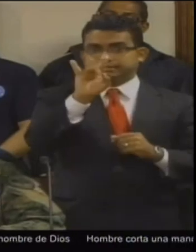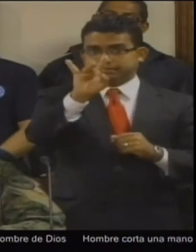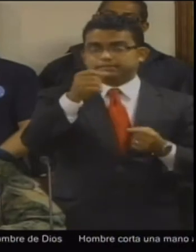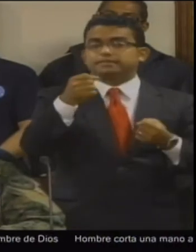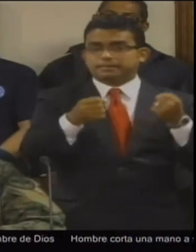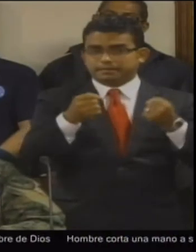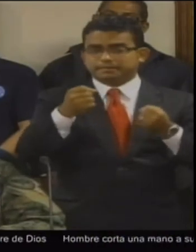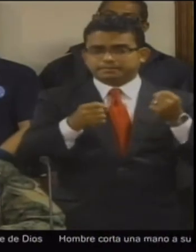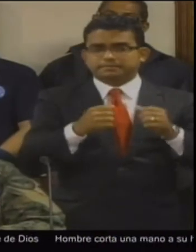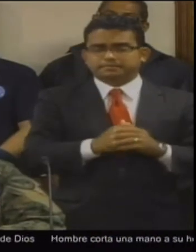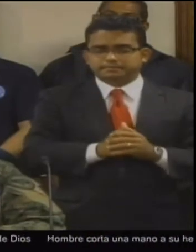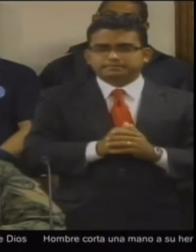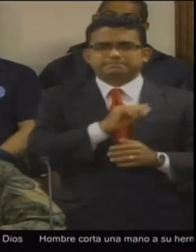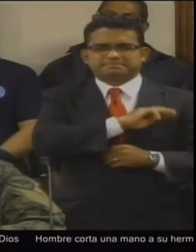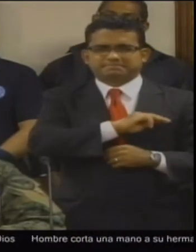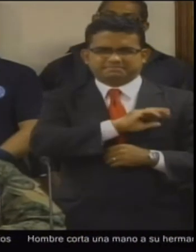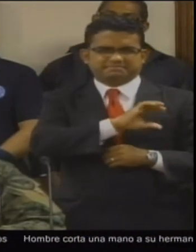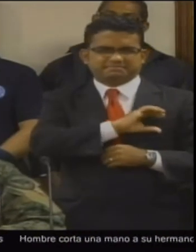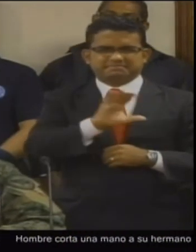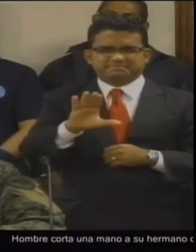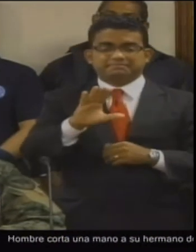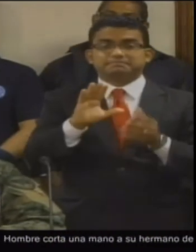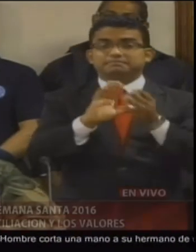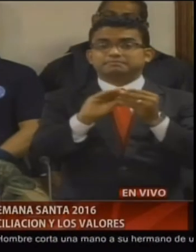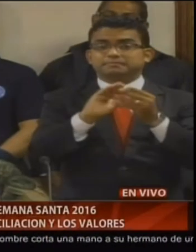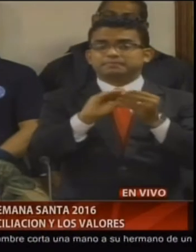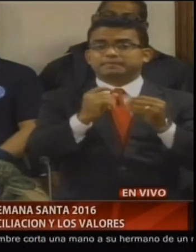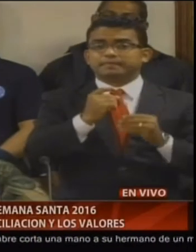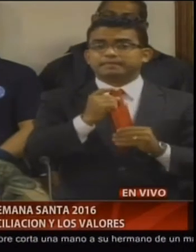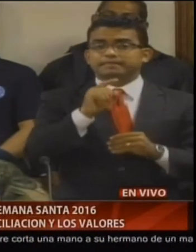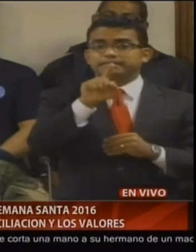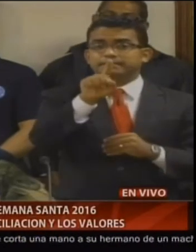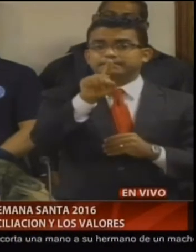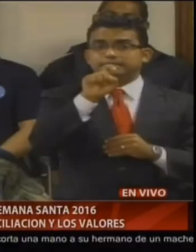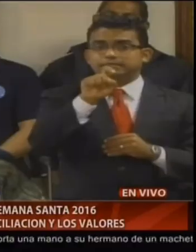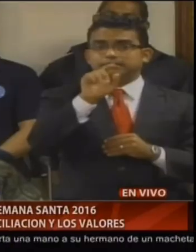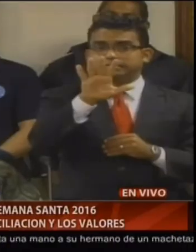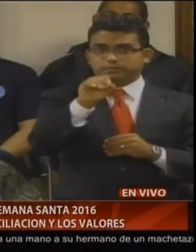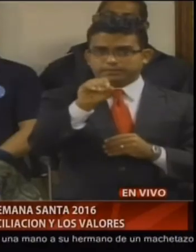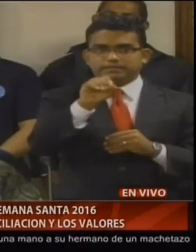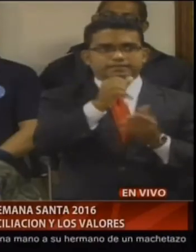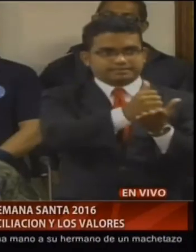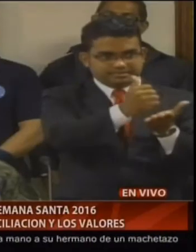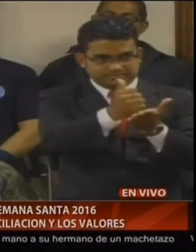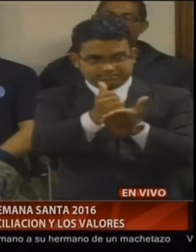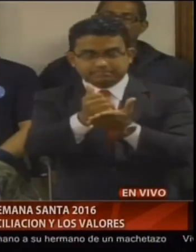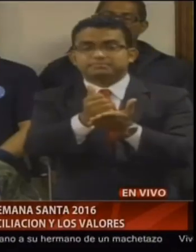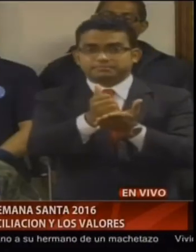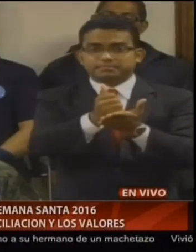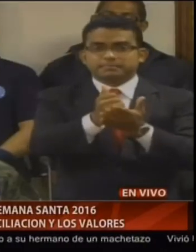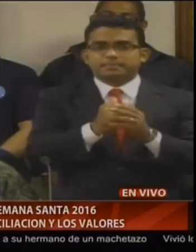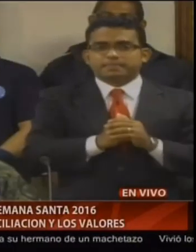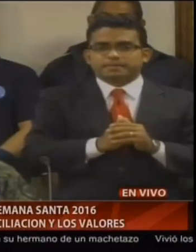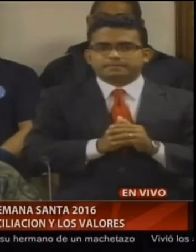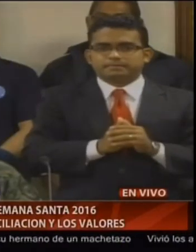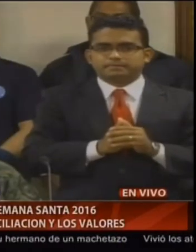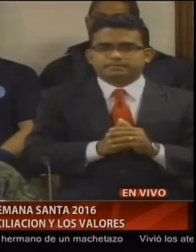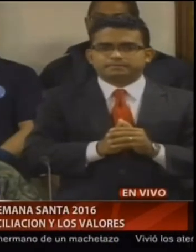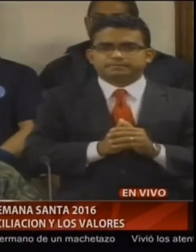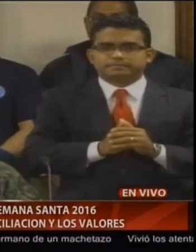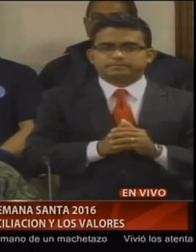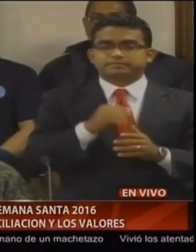El Ministerio de Interior y Policía está hablando de 150 asistencias. La Oficina Metropolitana de